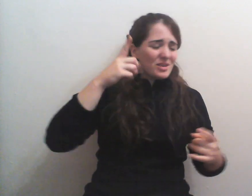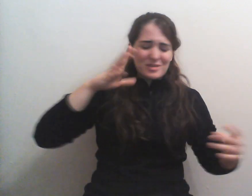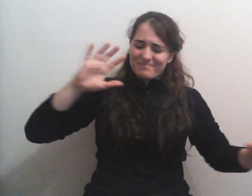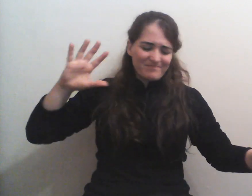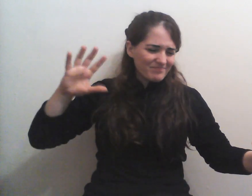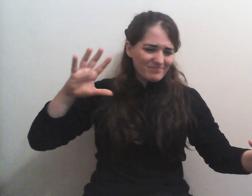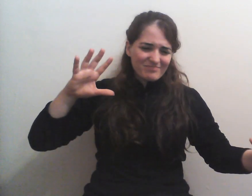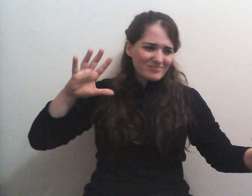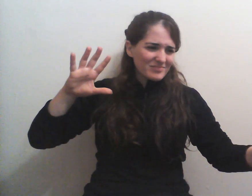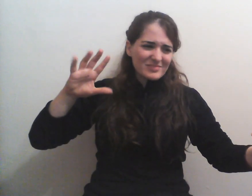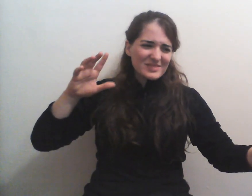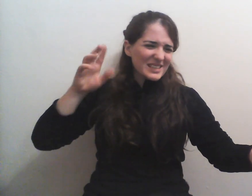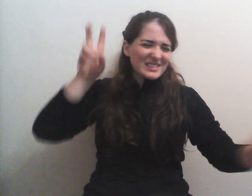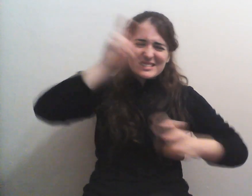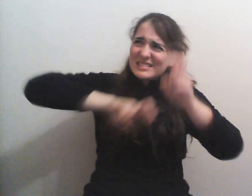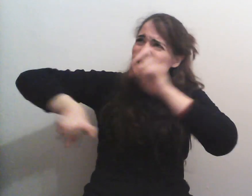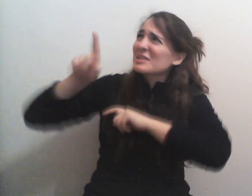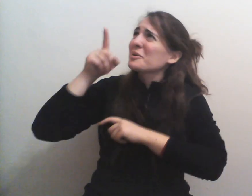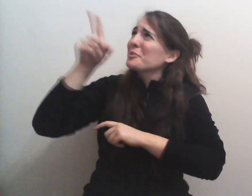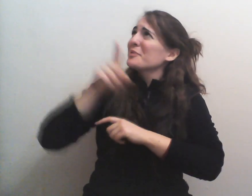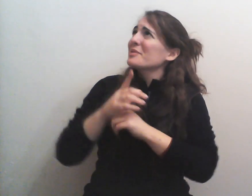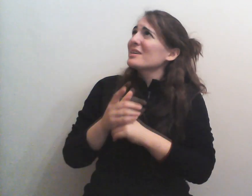Santo. Señor, gracias por el día en el cual